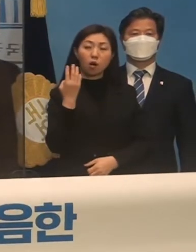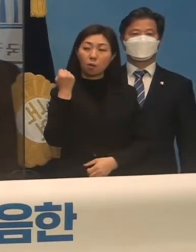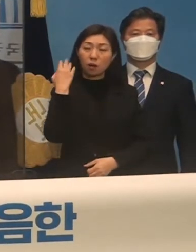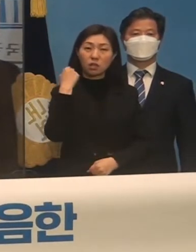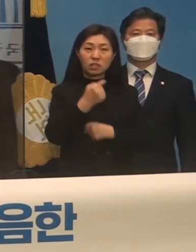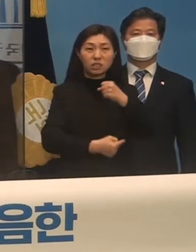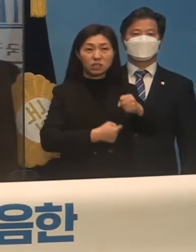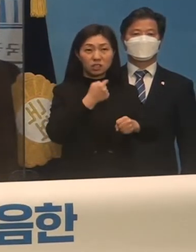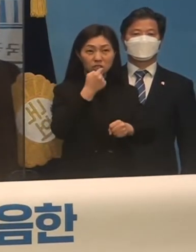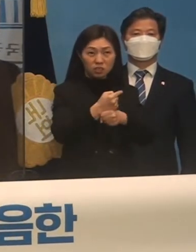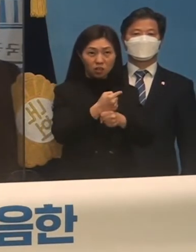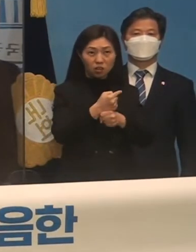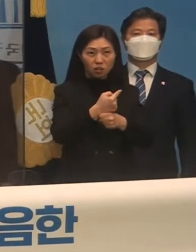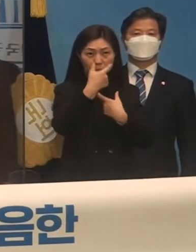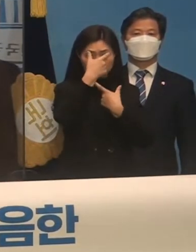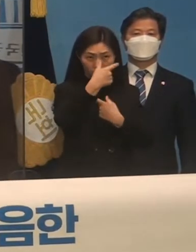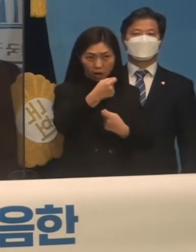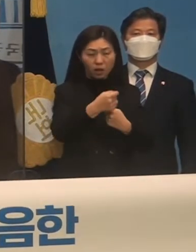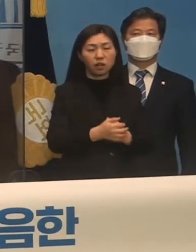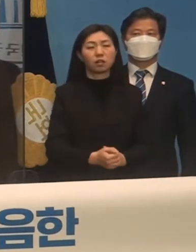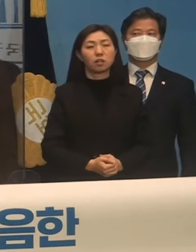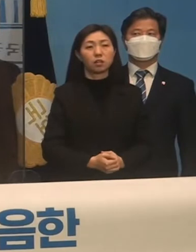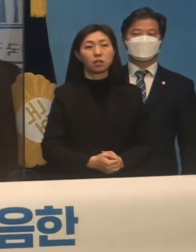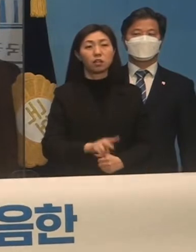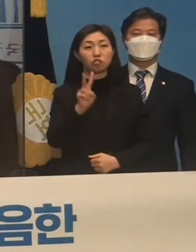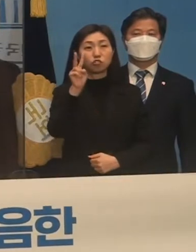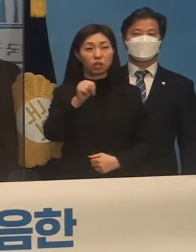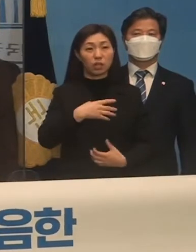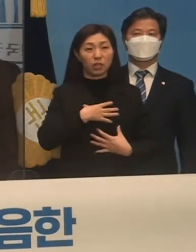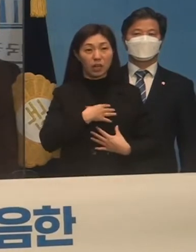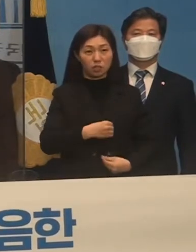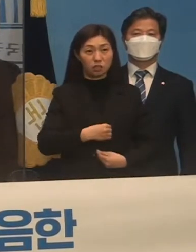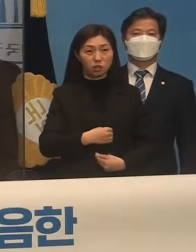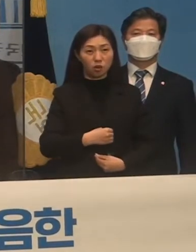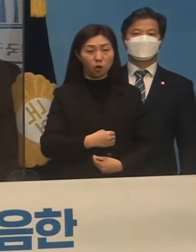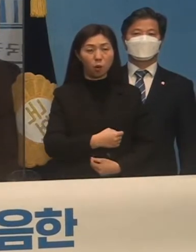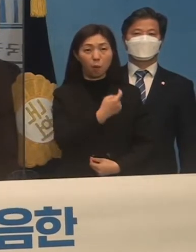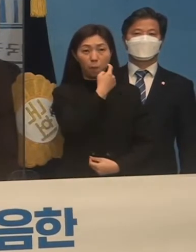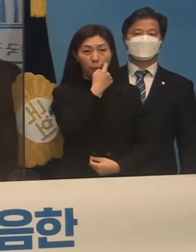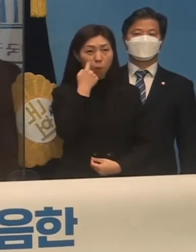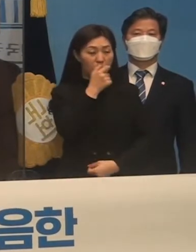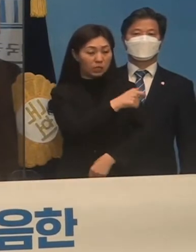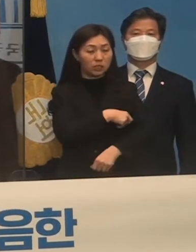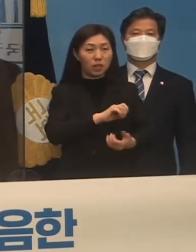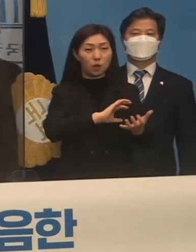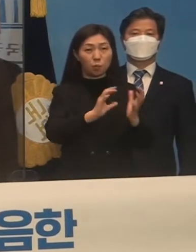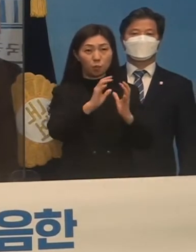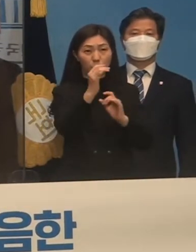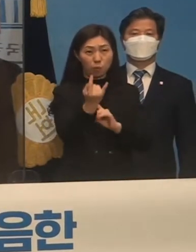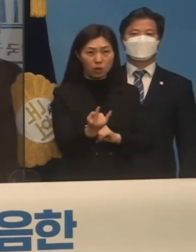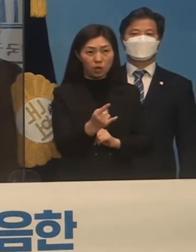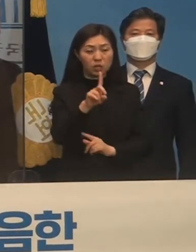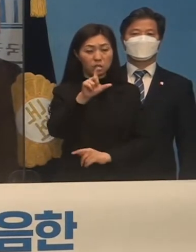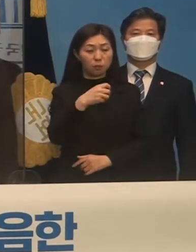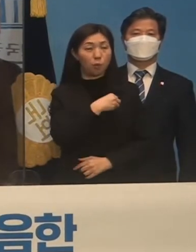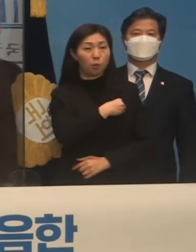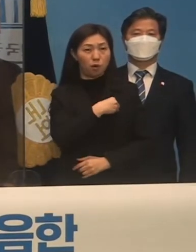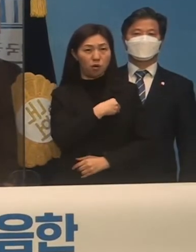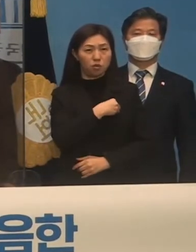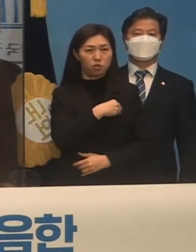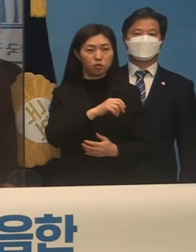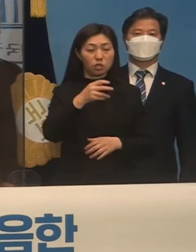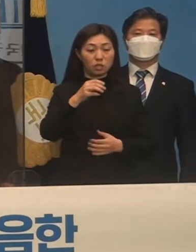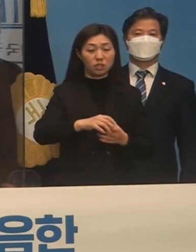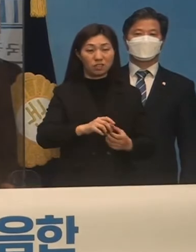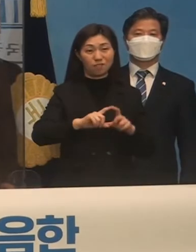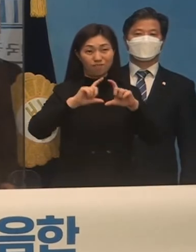유엔 안보리가 성명을 15개국 전체 합의로 성명을 발표했고 또 아세안도